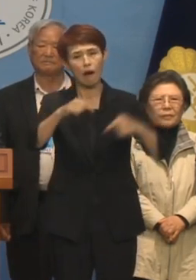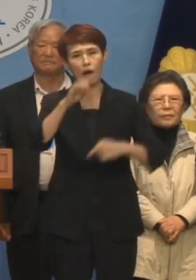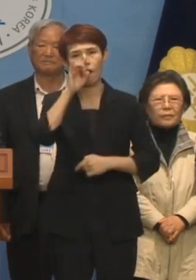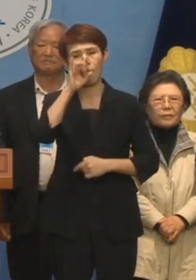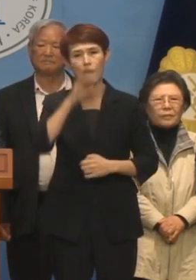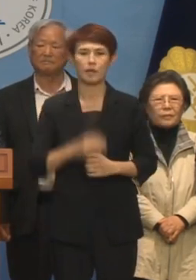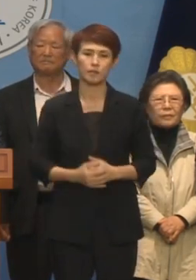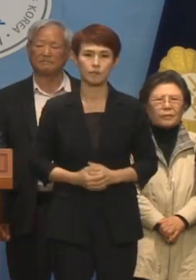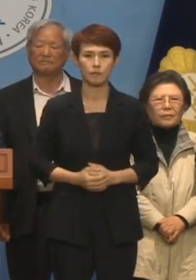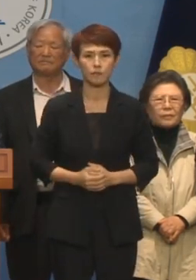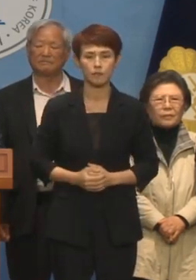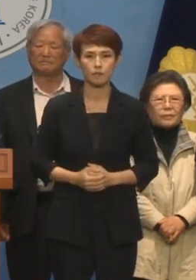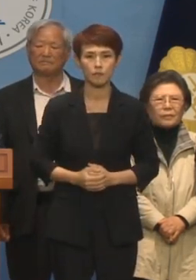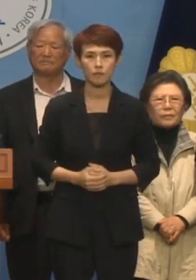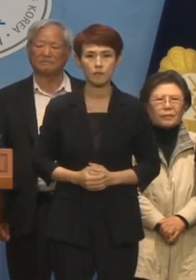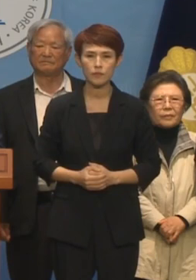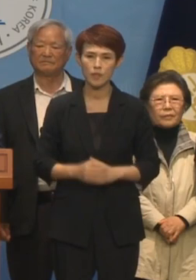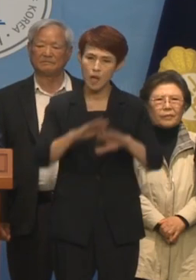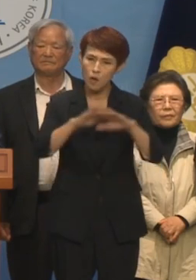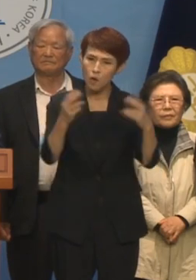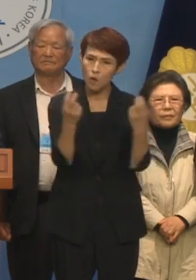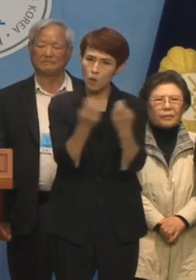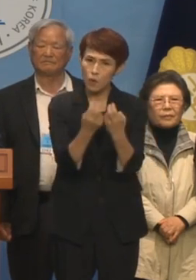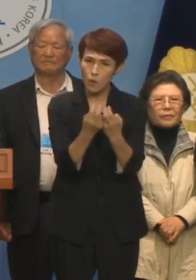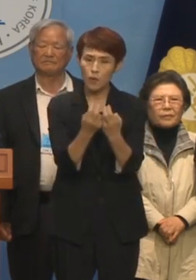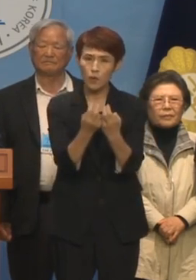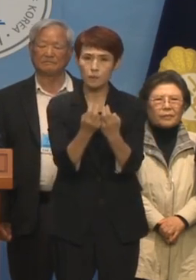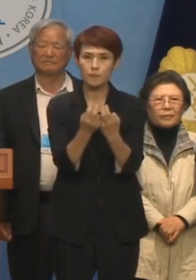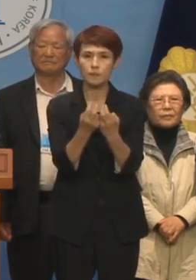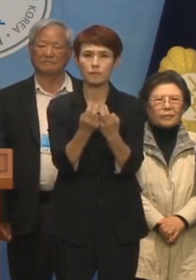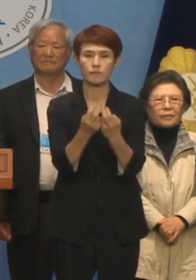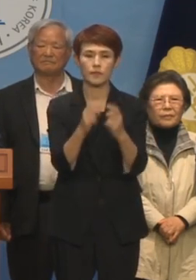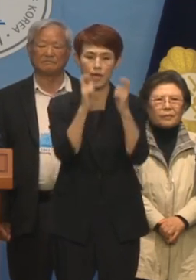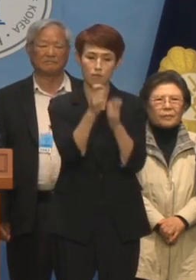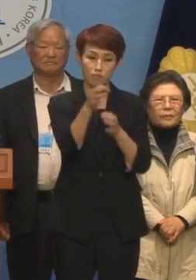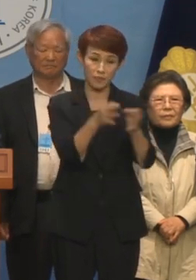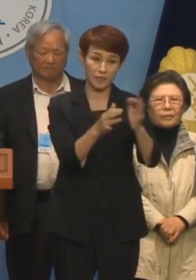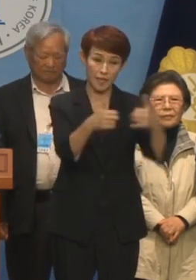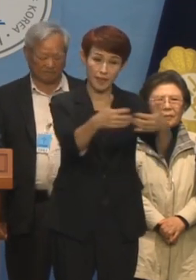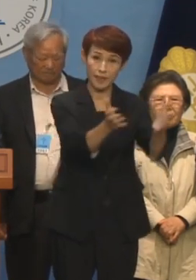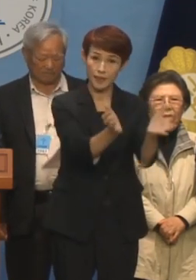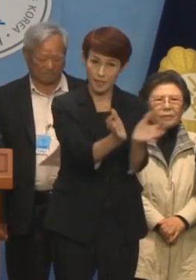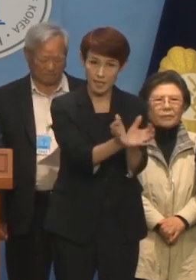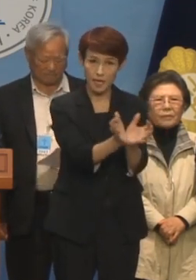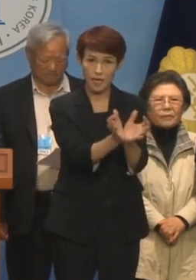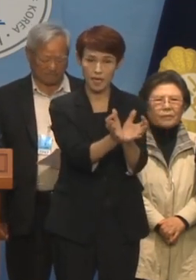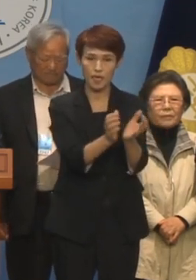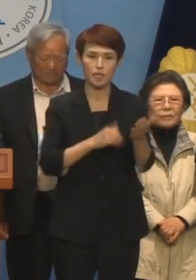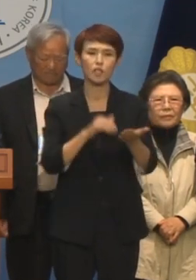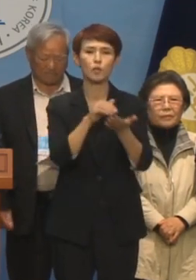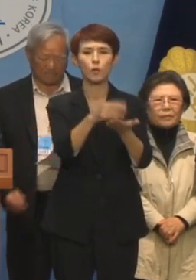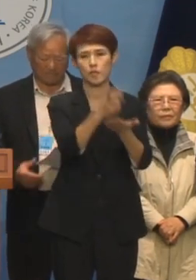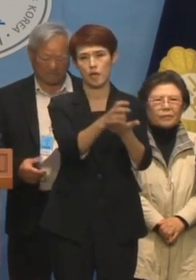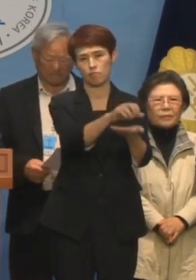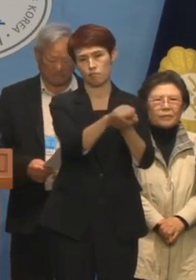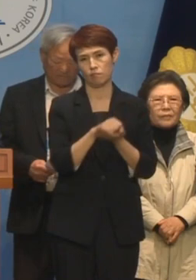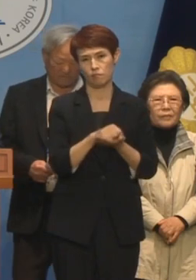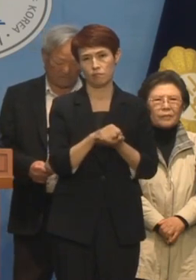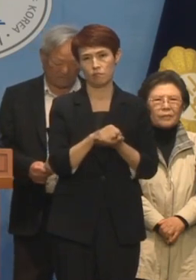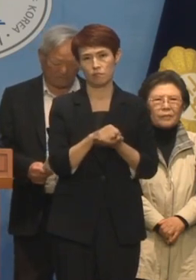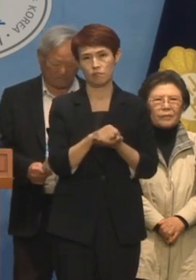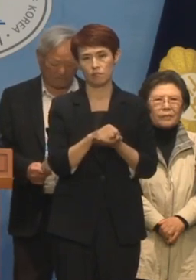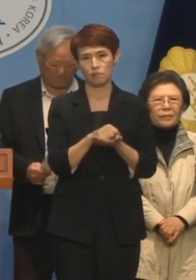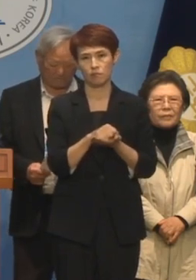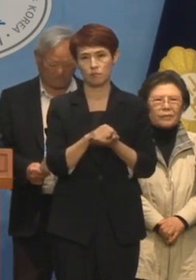있지 않습니다. 이를 해결하기 위해 자영업자 단체 등록제를 도입하고 우월적 지위에